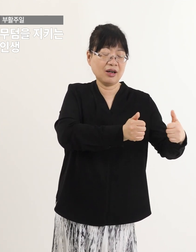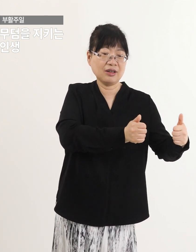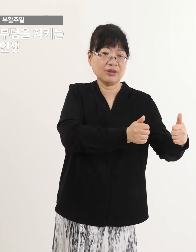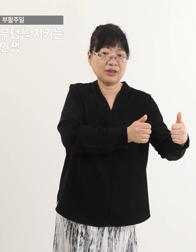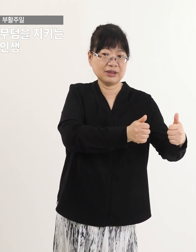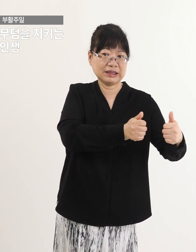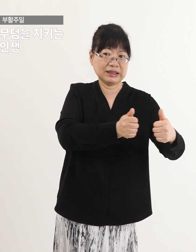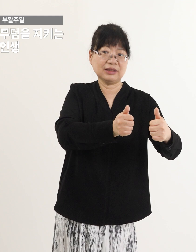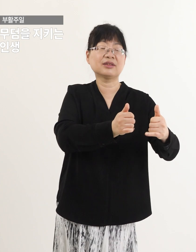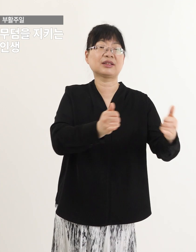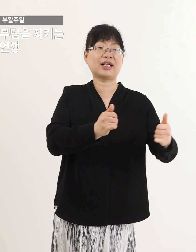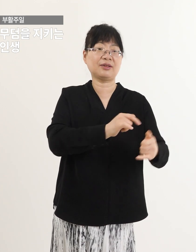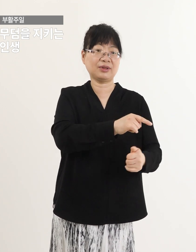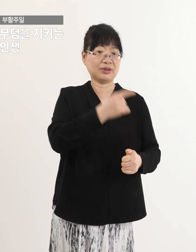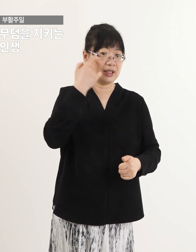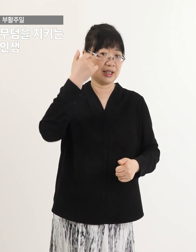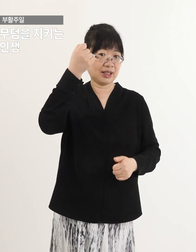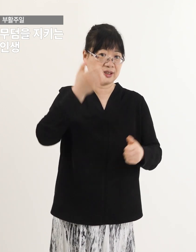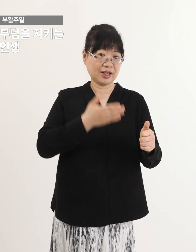사람도 아니에요.